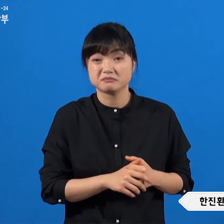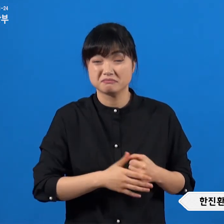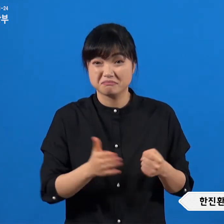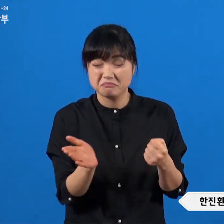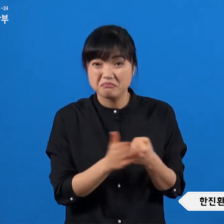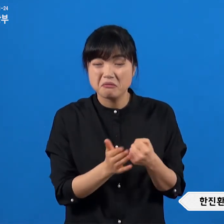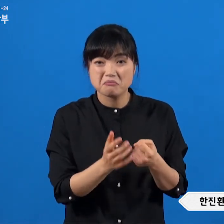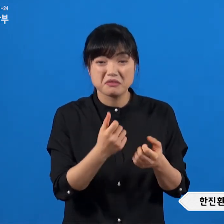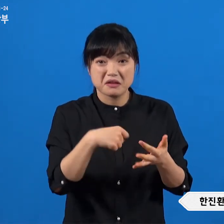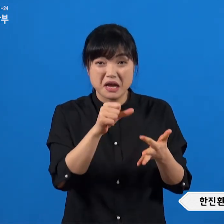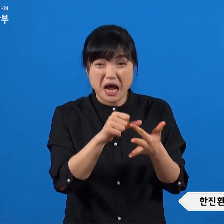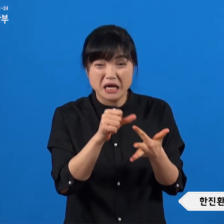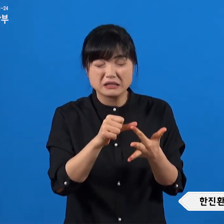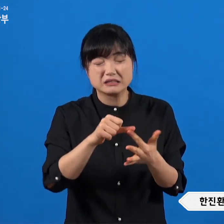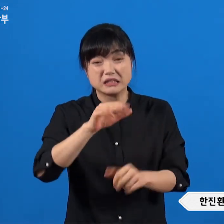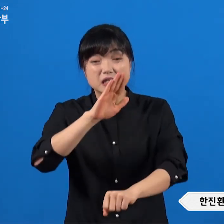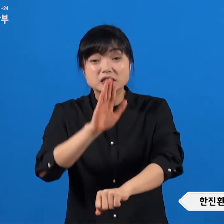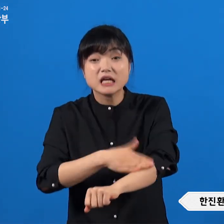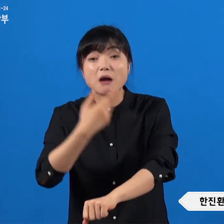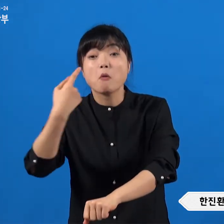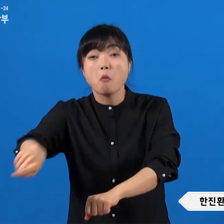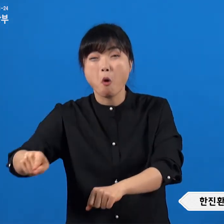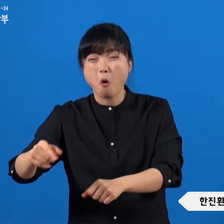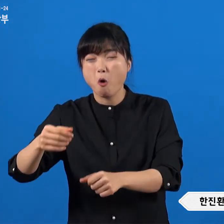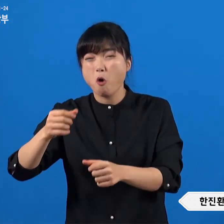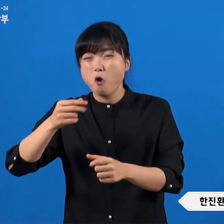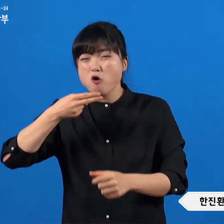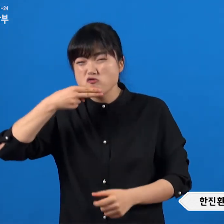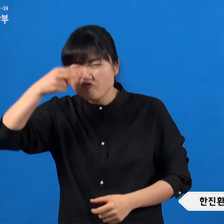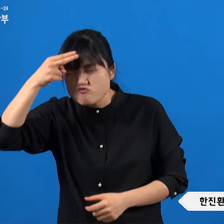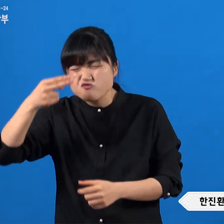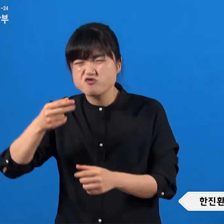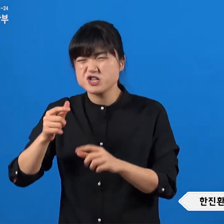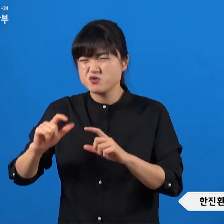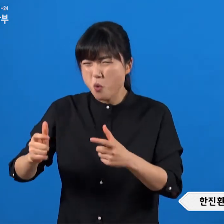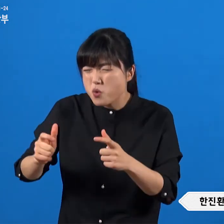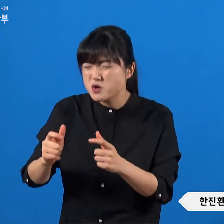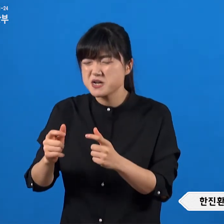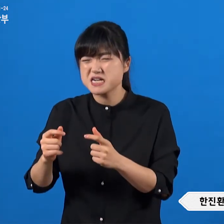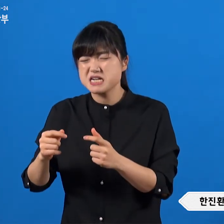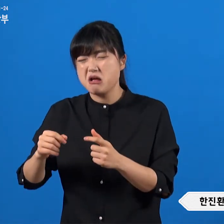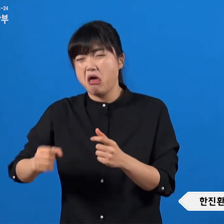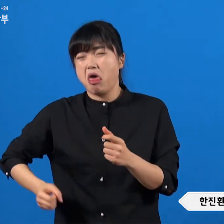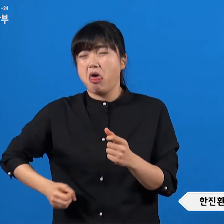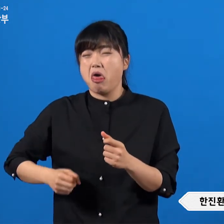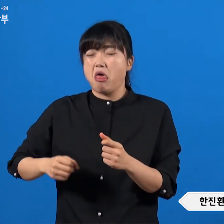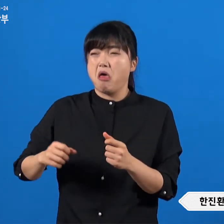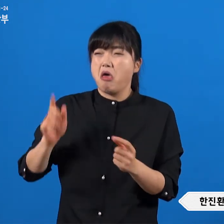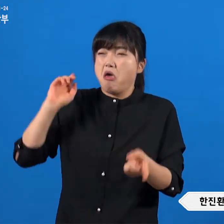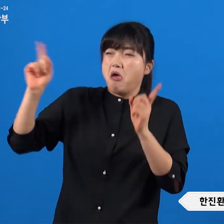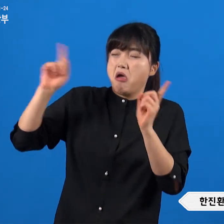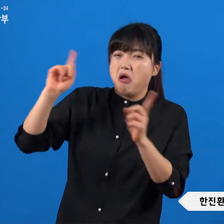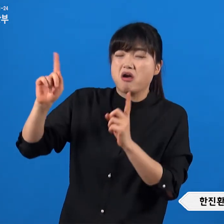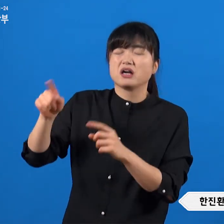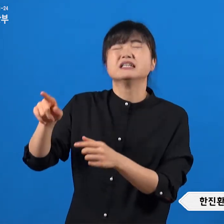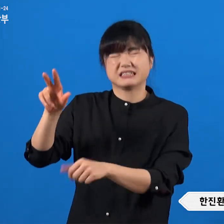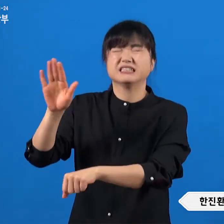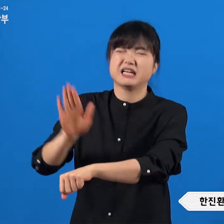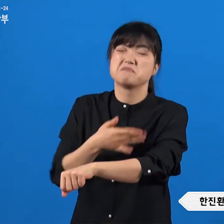그러니까 그 아들의 잘못은 술과 노름에 빠져서 방탕하게 산 것이 아닙니다. 그것도